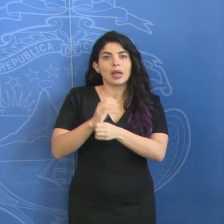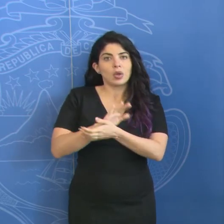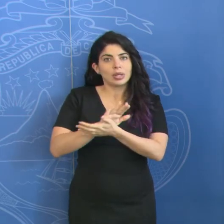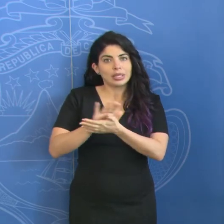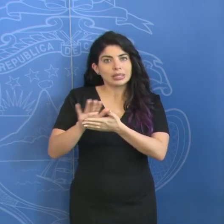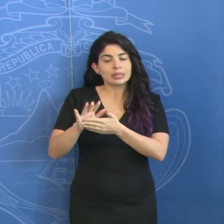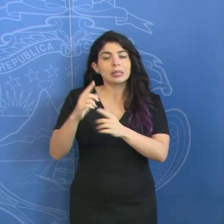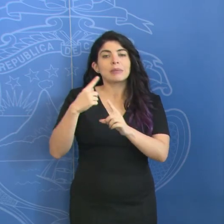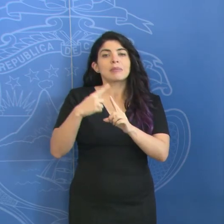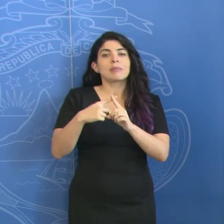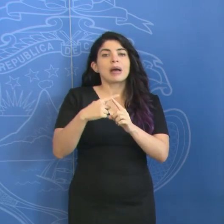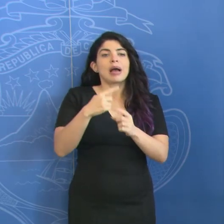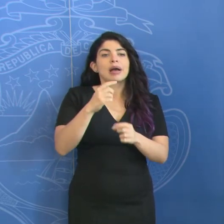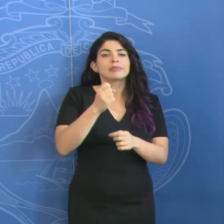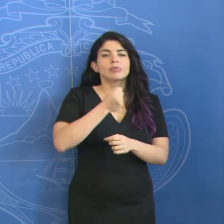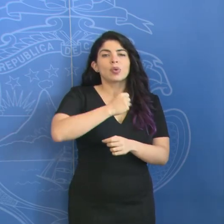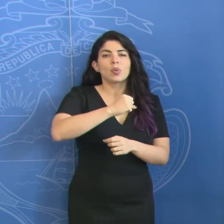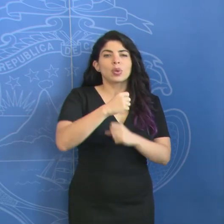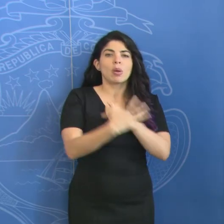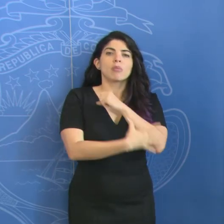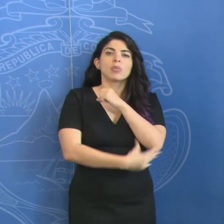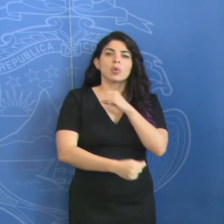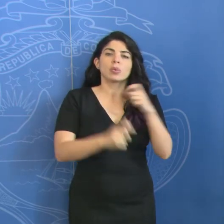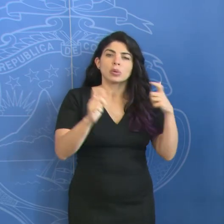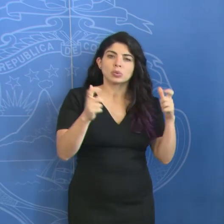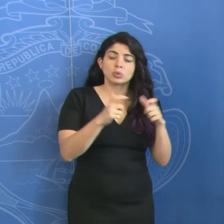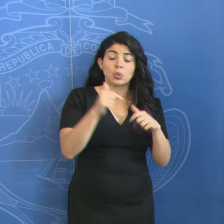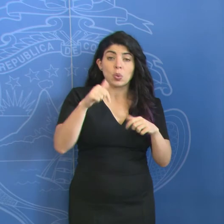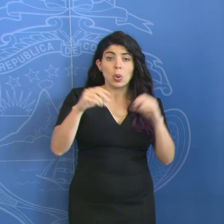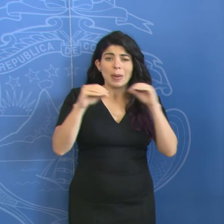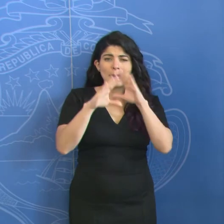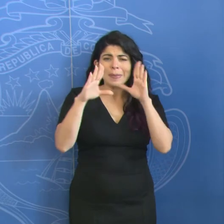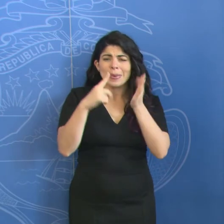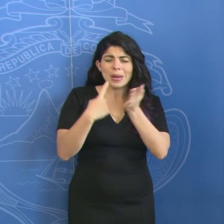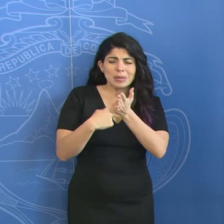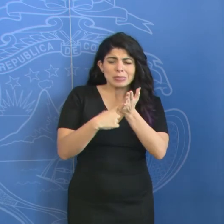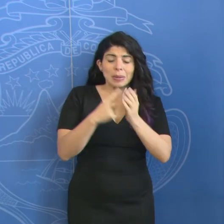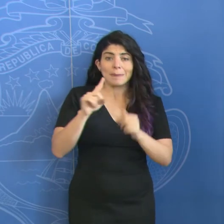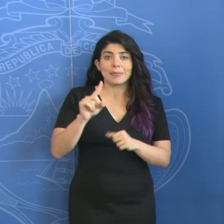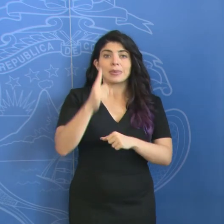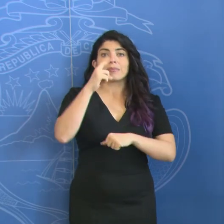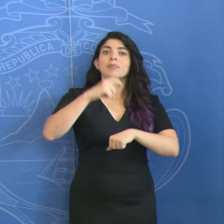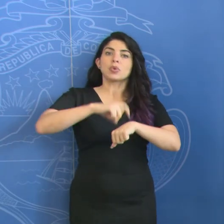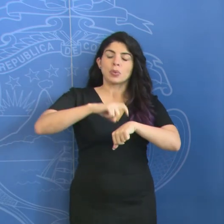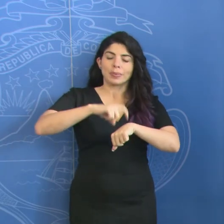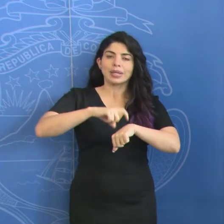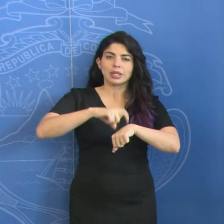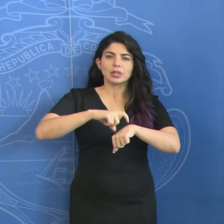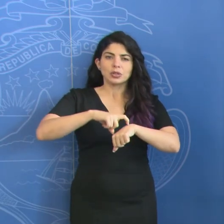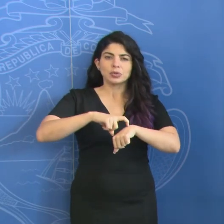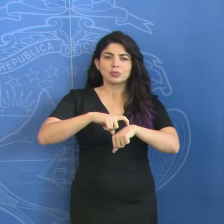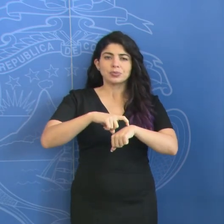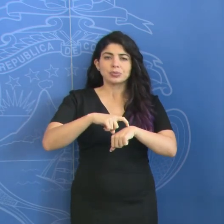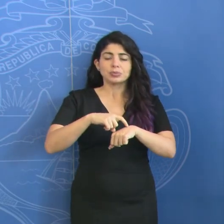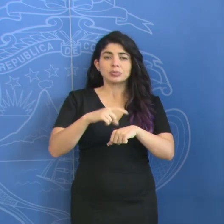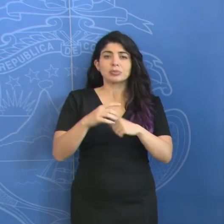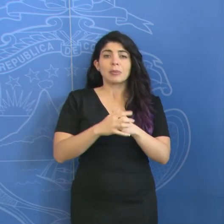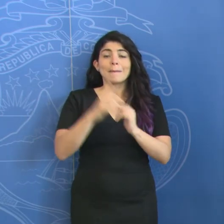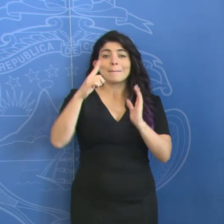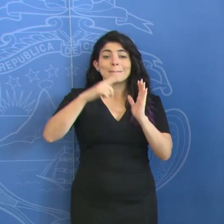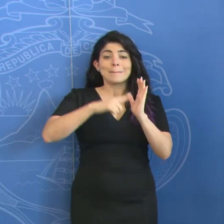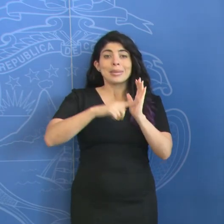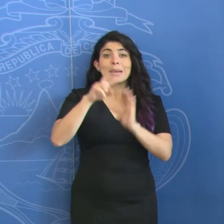combate a la pobreza. ¿Qué hemos realizado en esta mañana? En un primer momento, a partir de las